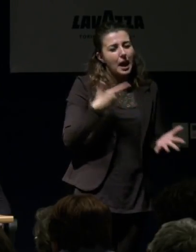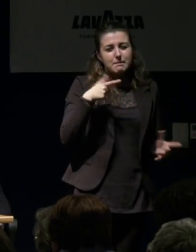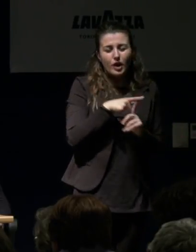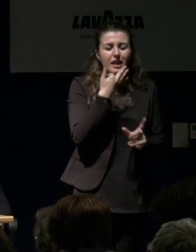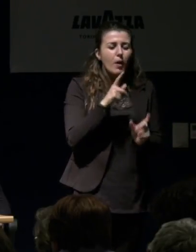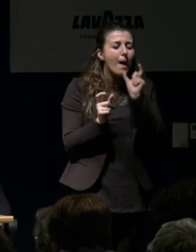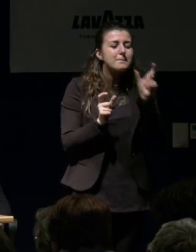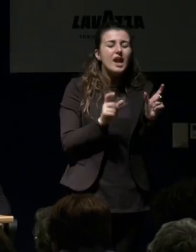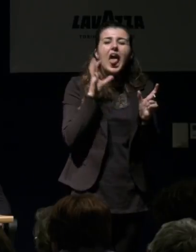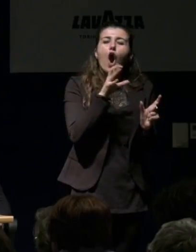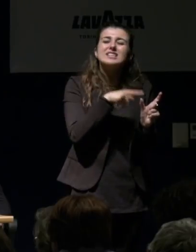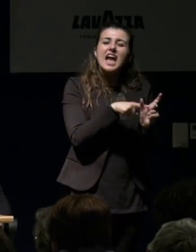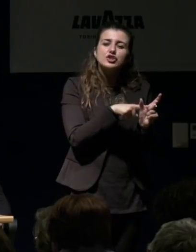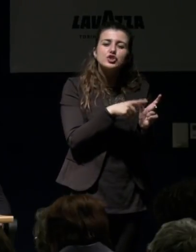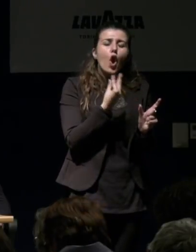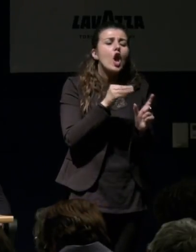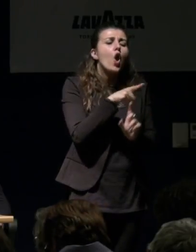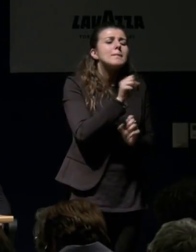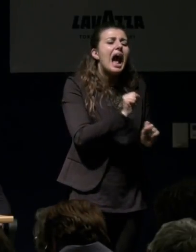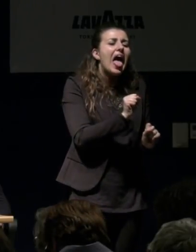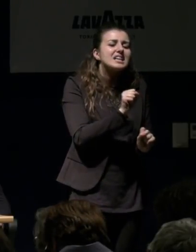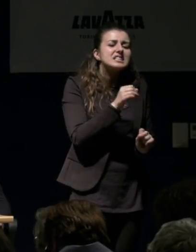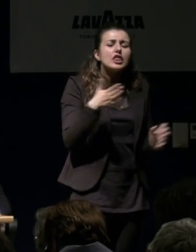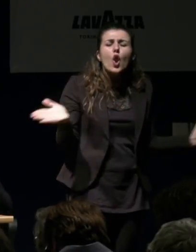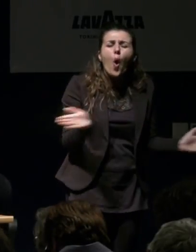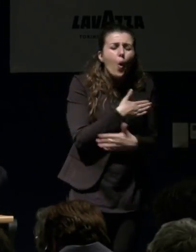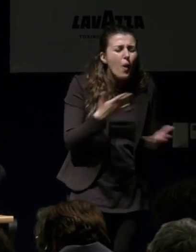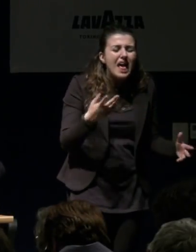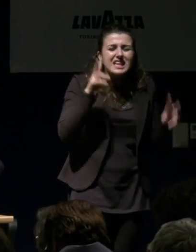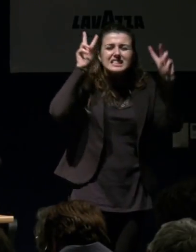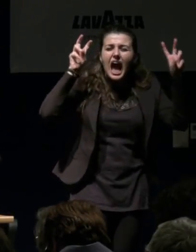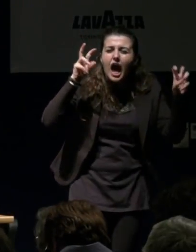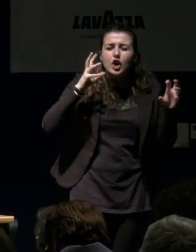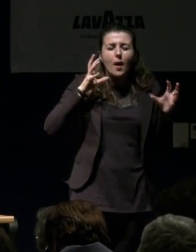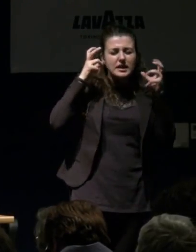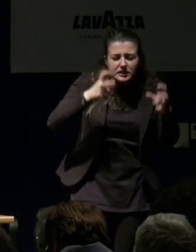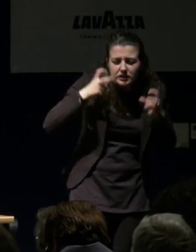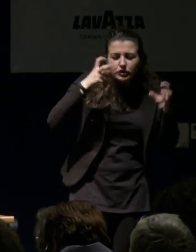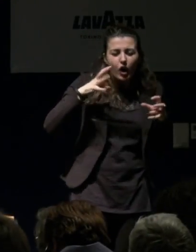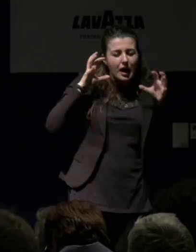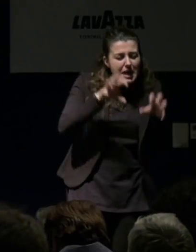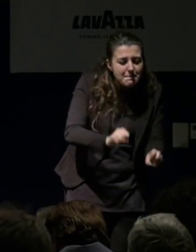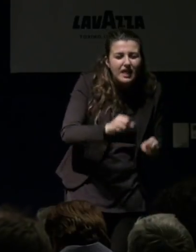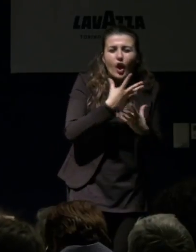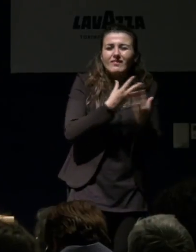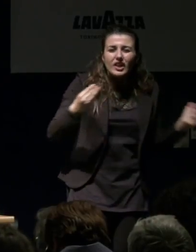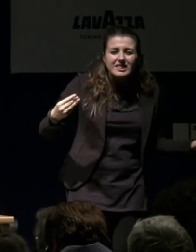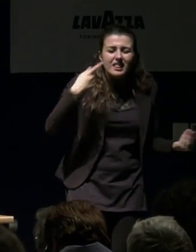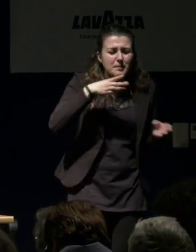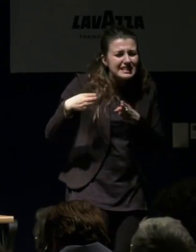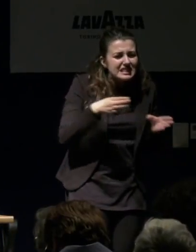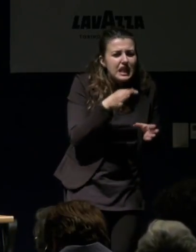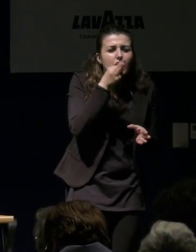come lui si approcciava a qualunque tema da qualunque tema trovasse sulla sua strada e lo